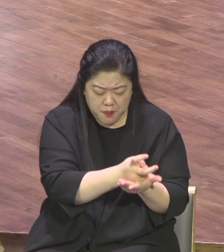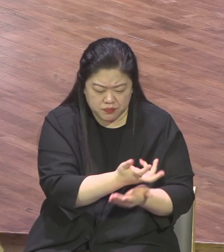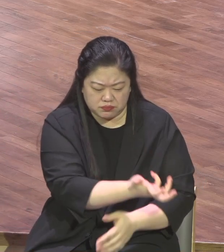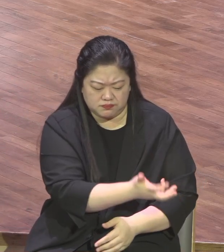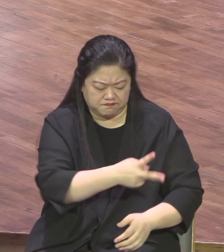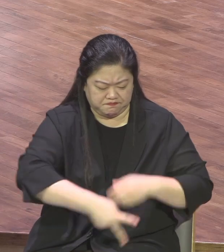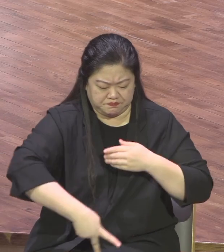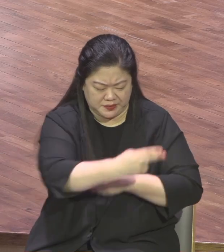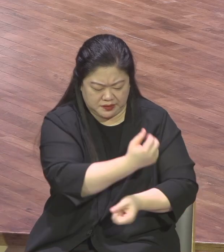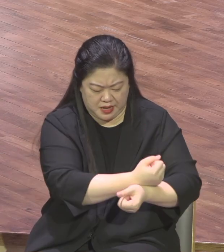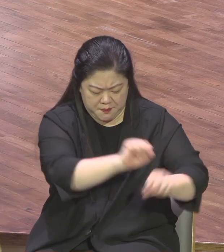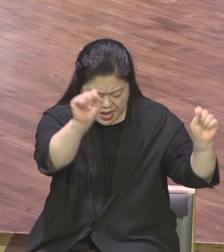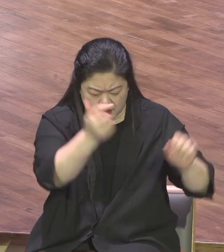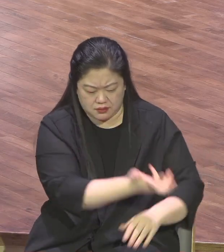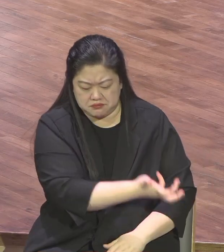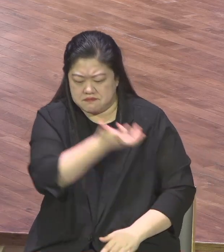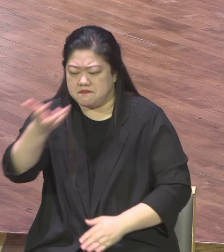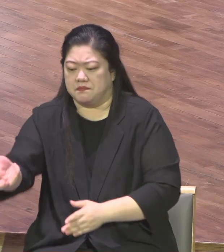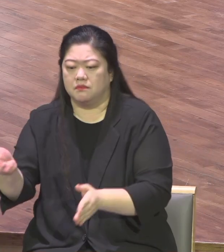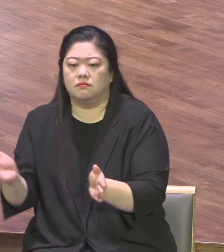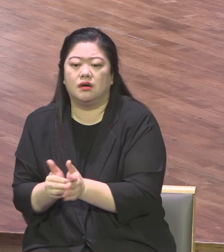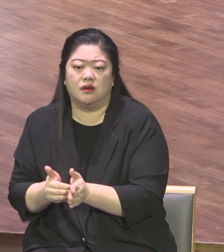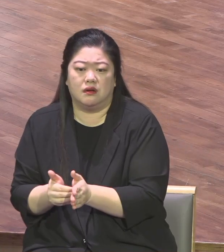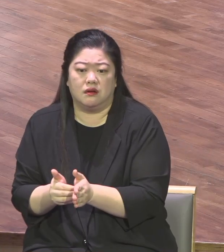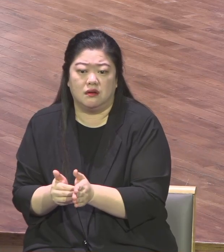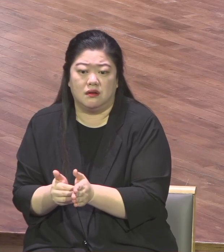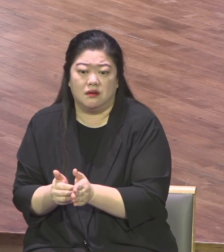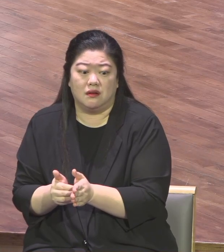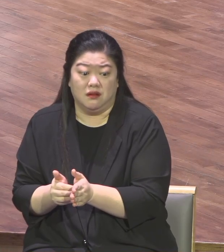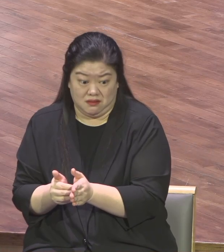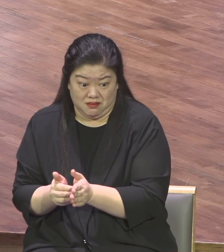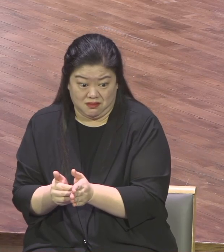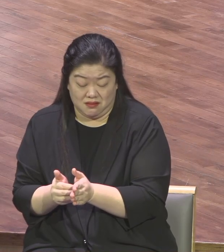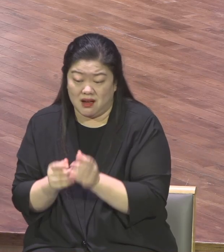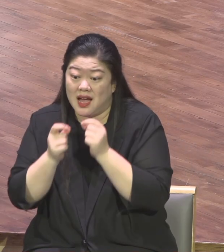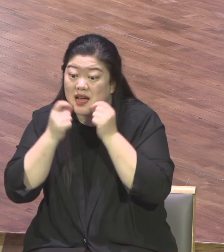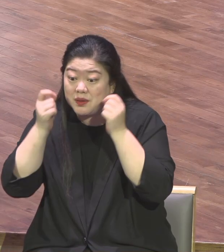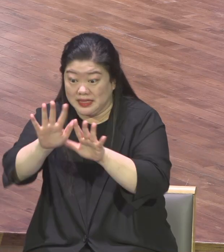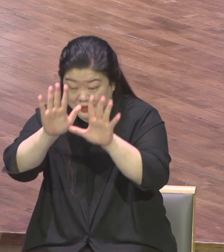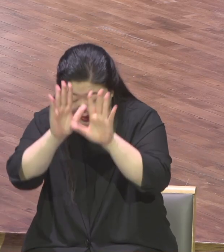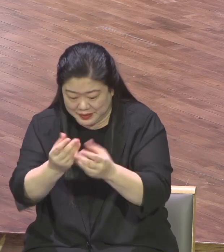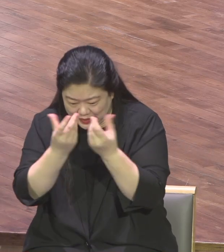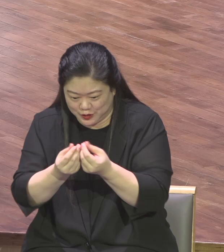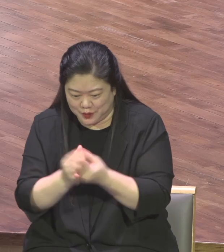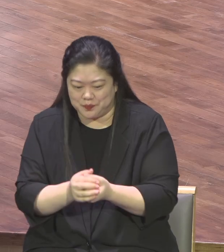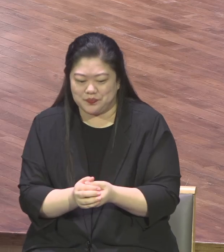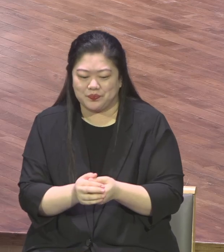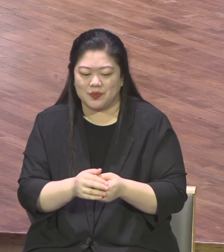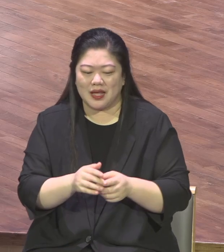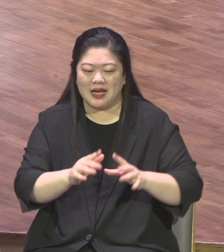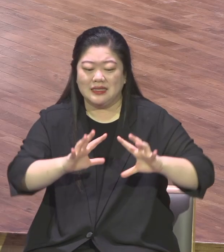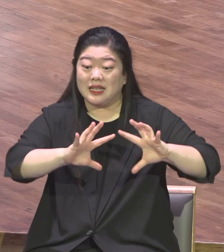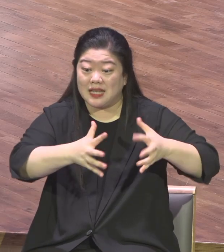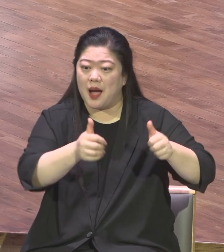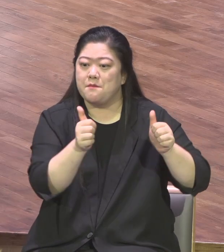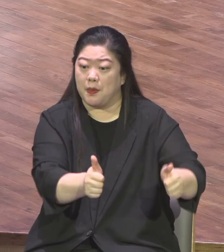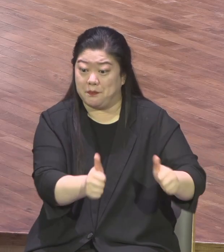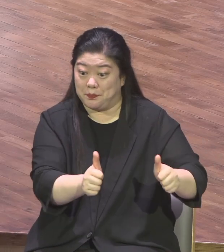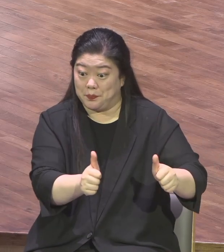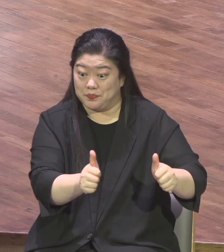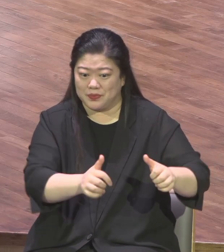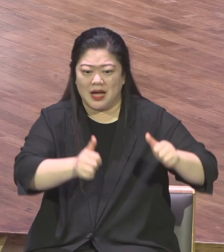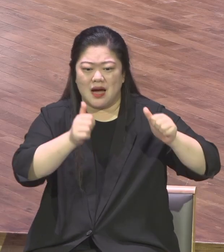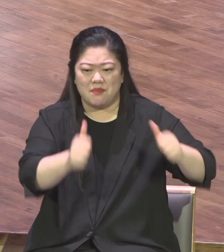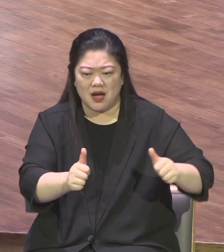해방하였습니다. 네. 법적 해방입니다. 법적. 세상의 형사법도요. 죄를 지었으면 대가 치르면 끝이